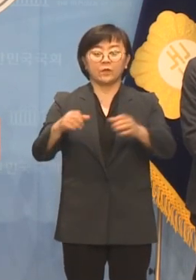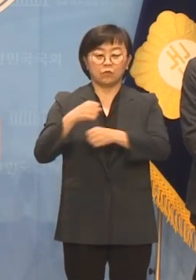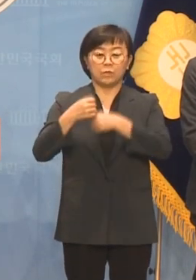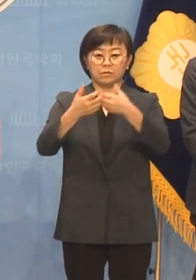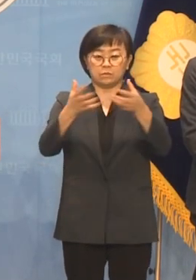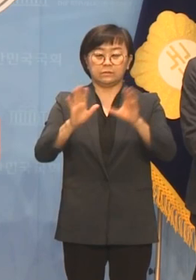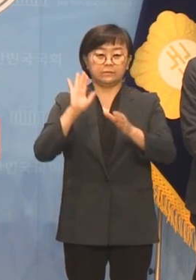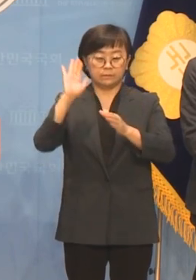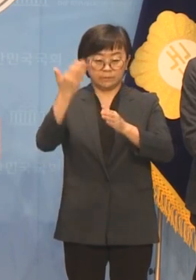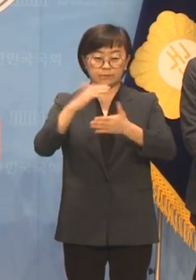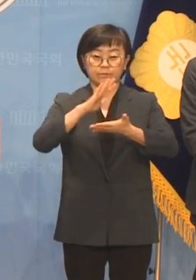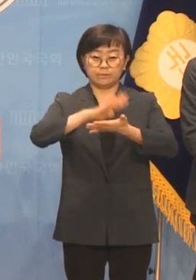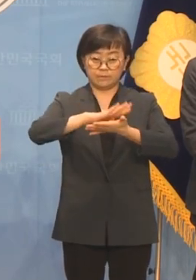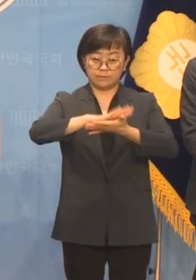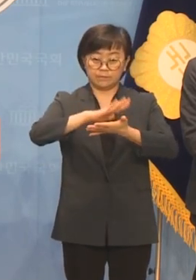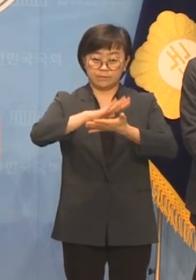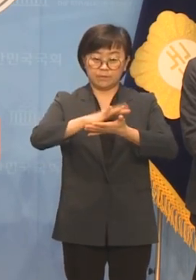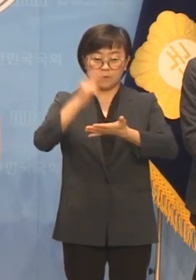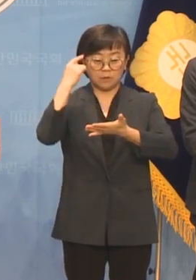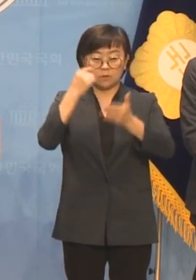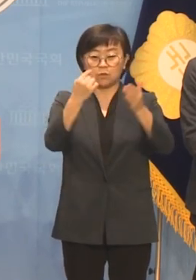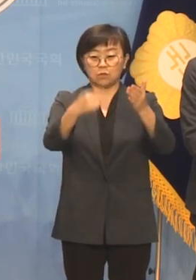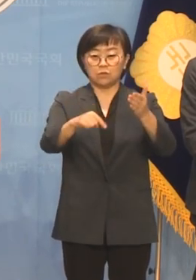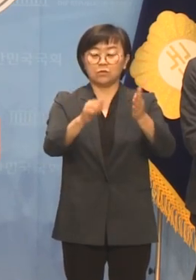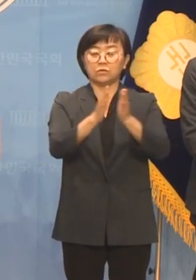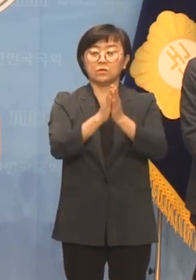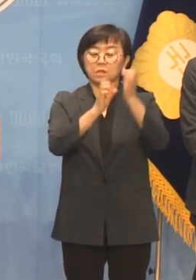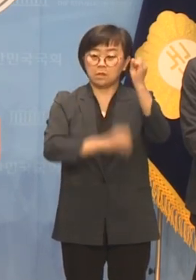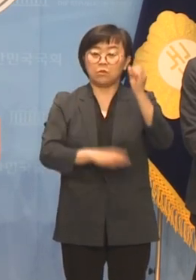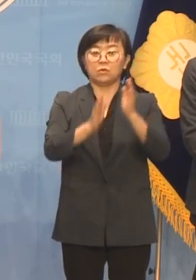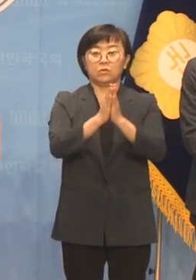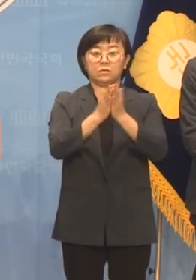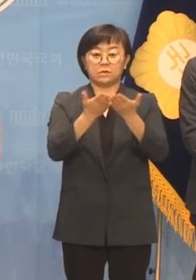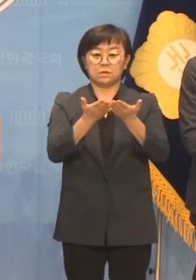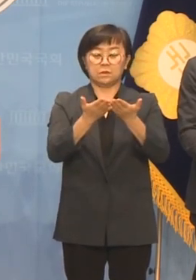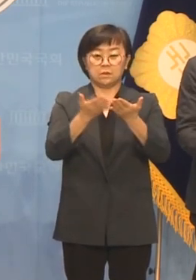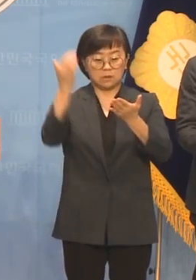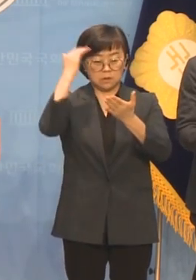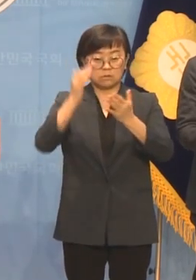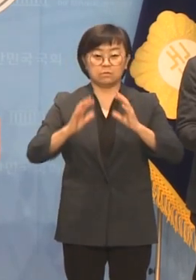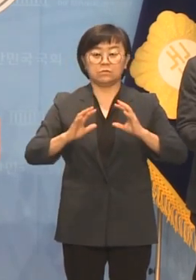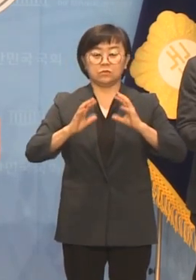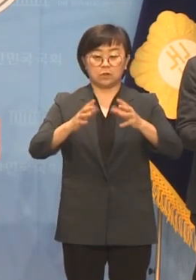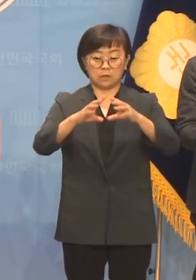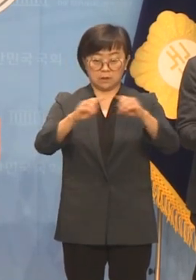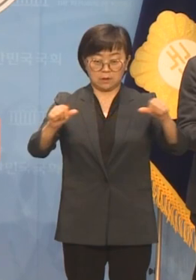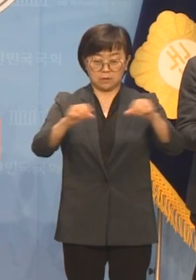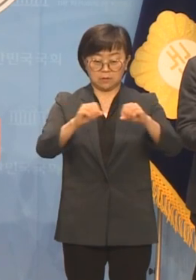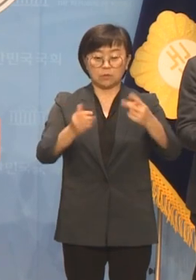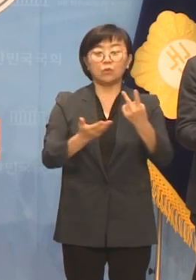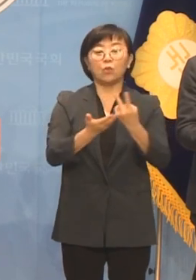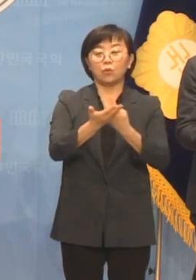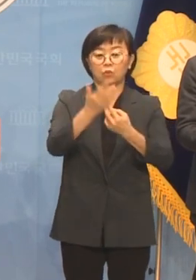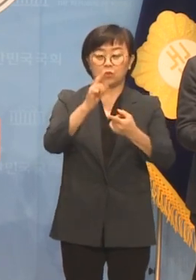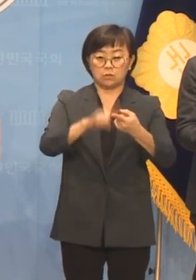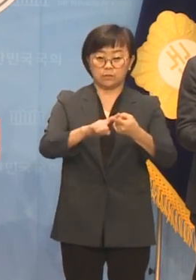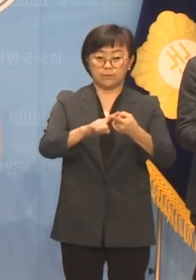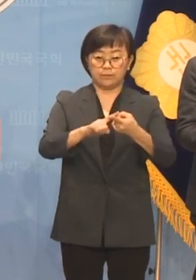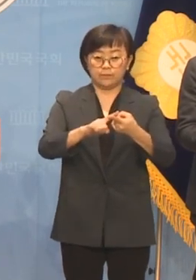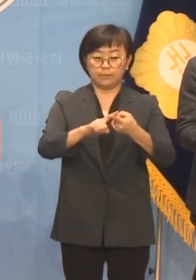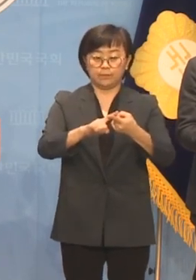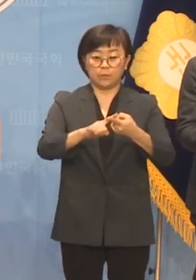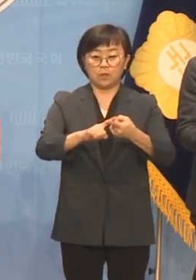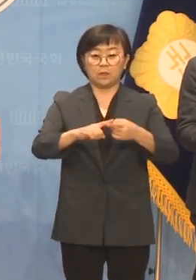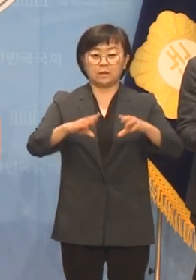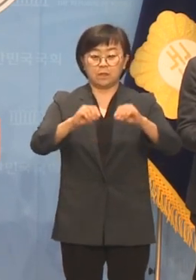국방부가 최근 발간한 정신전력 교육 기본교재에 대한민국 고유 영토인 독도를 영토